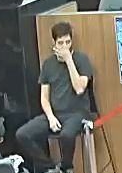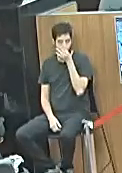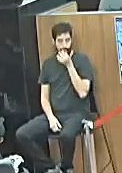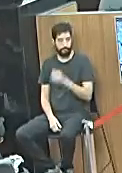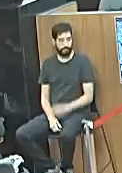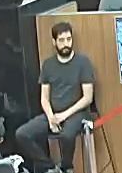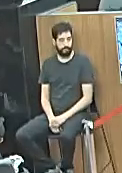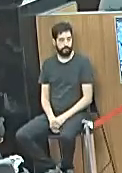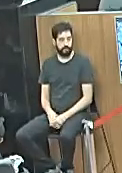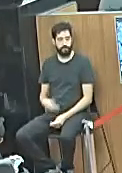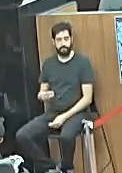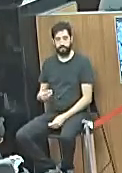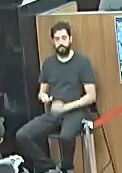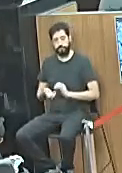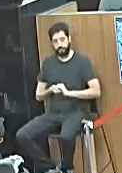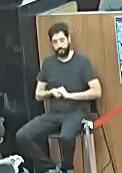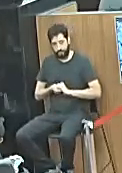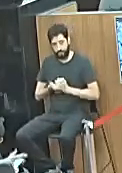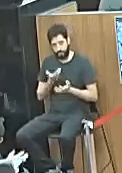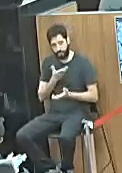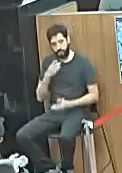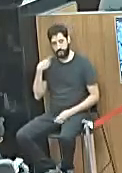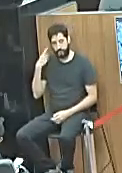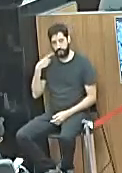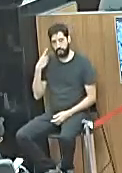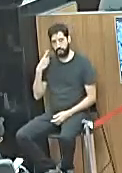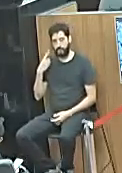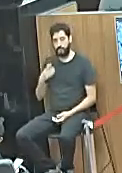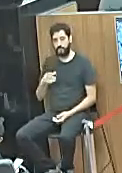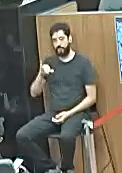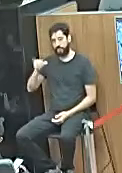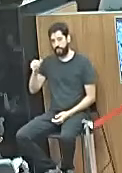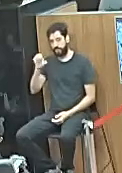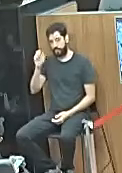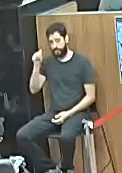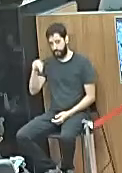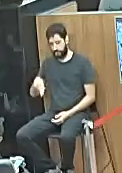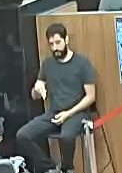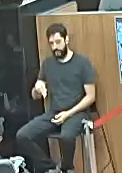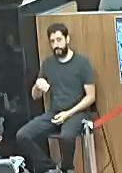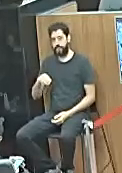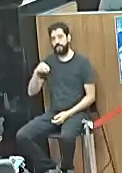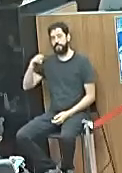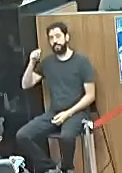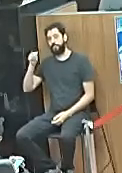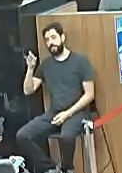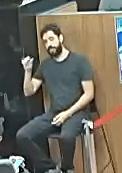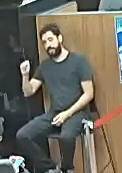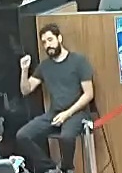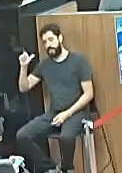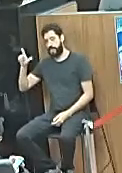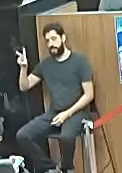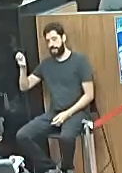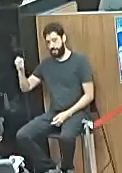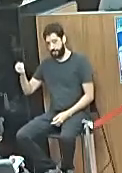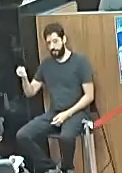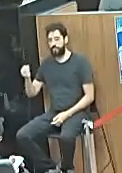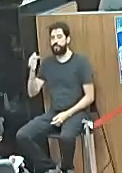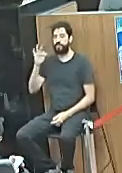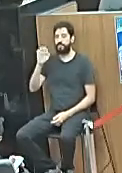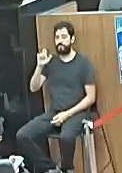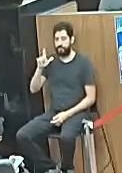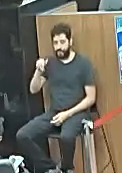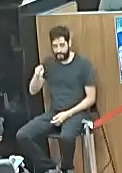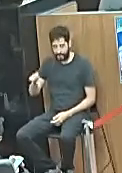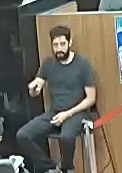comprimento o deputado doutor jean amary allthingsd o filipe